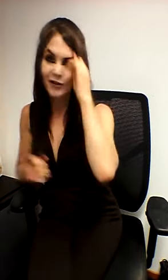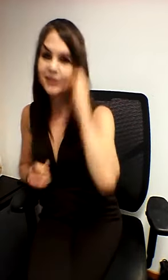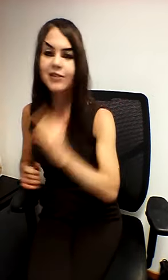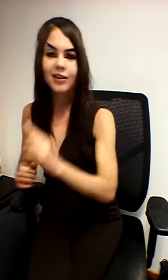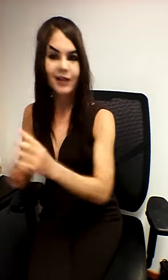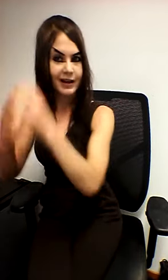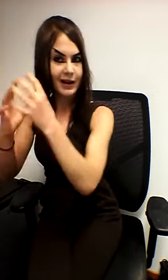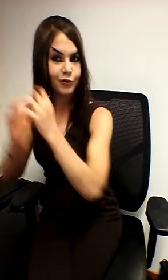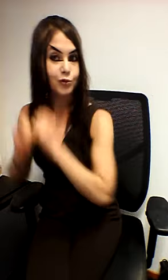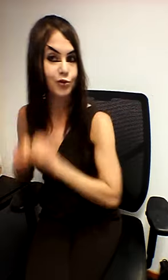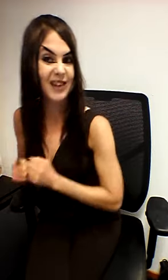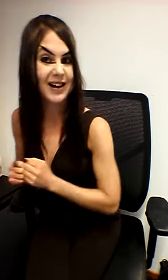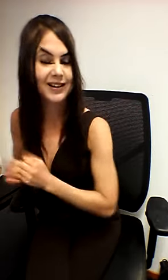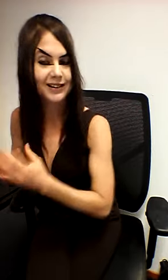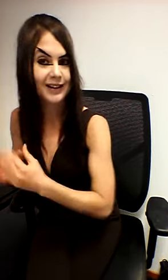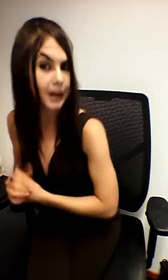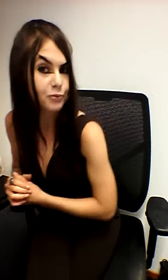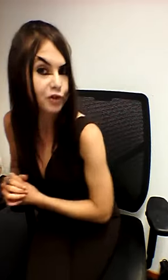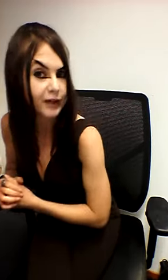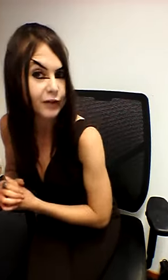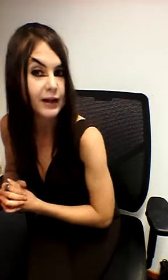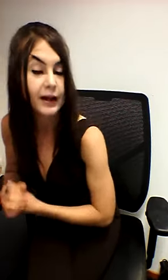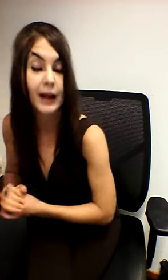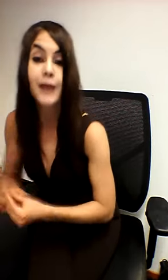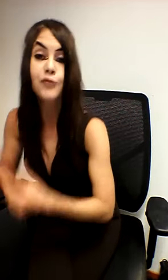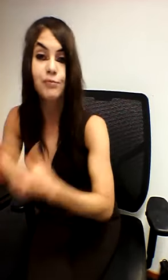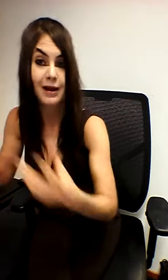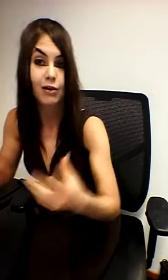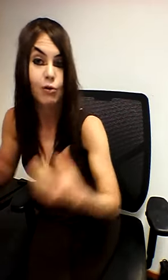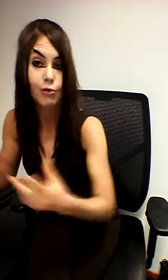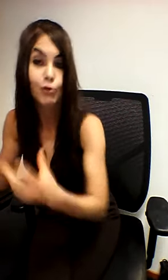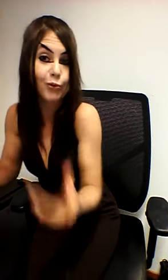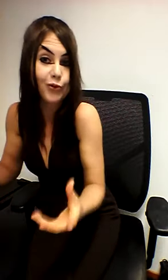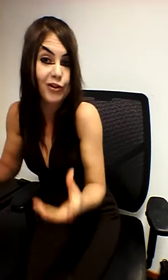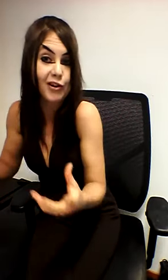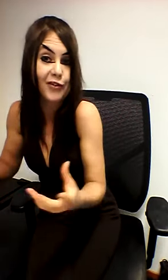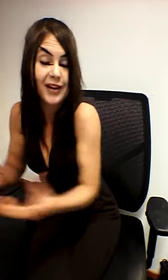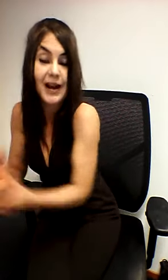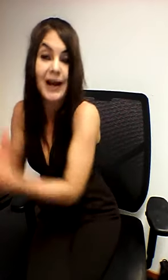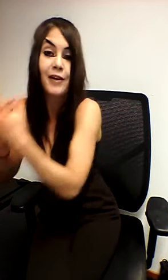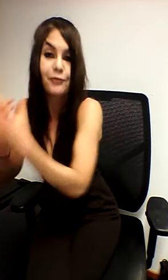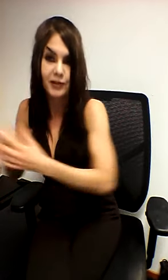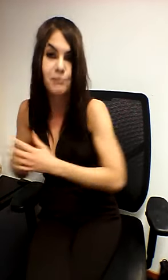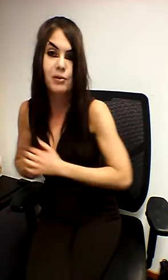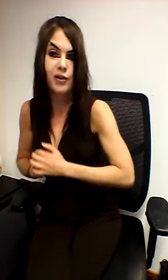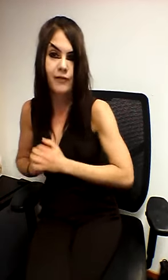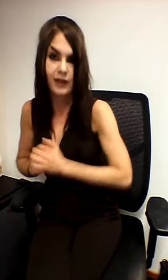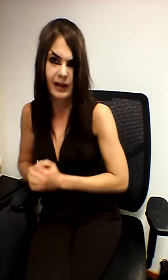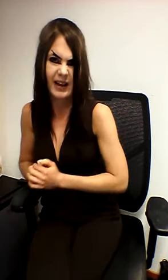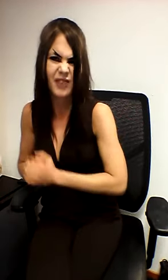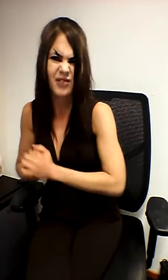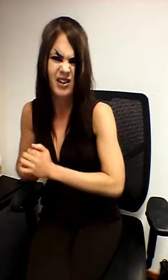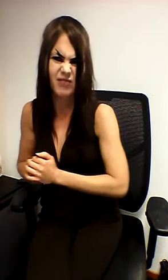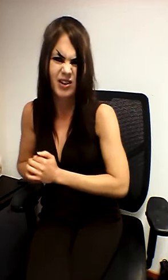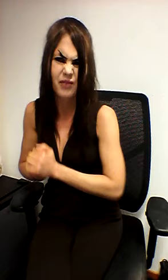niet alleen haar totale lichaamsgewicht weergeeft, maar ook onder andere haar vetmassa weergeeft. En wat heeft